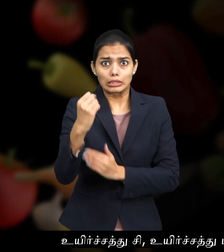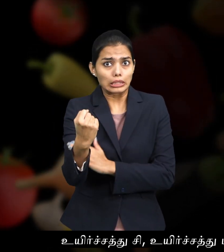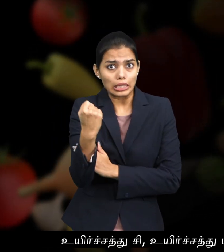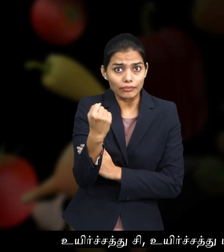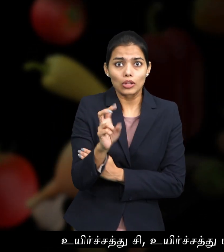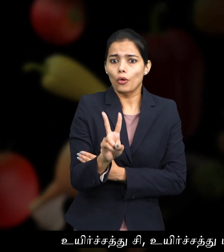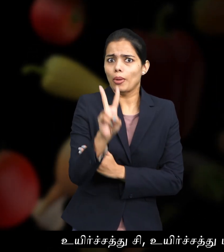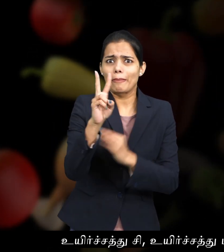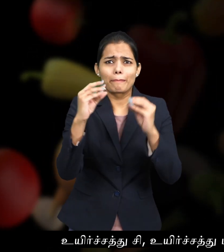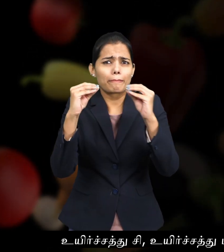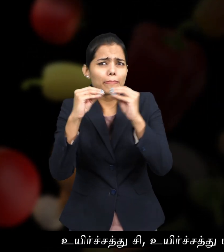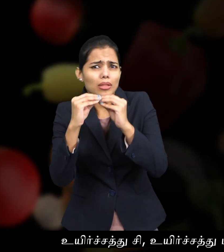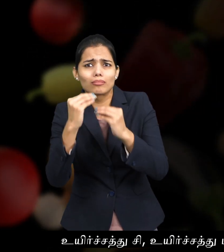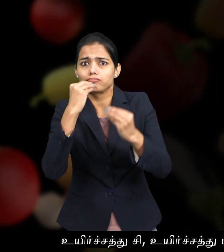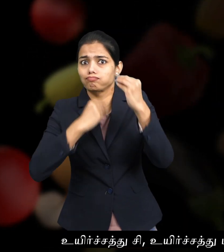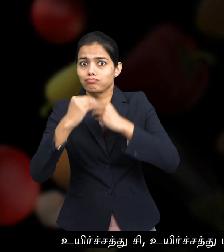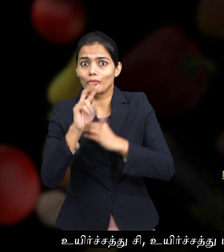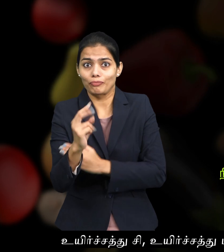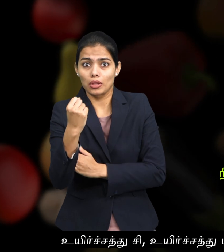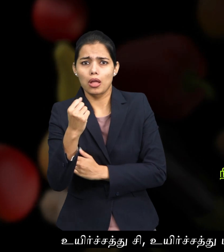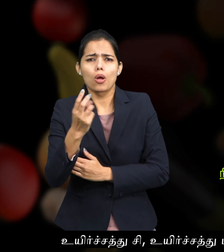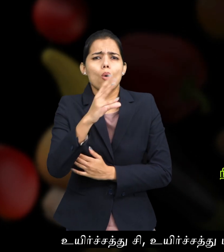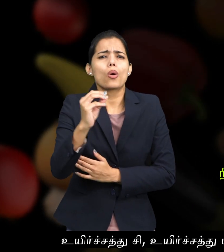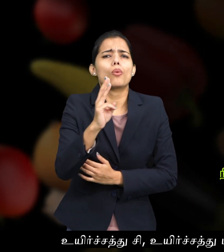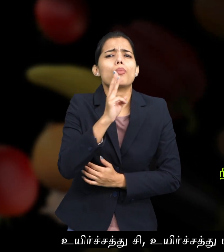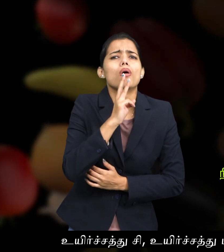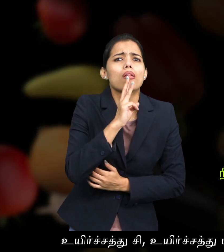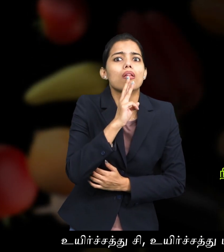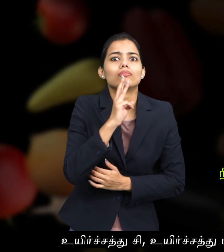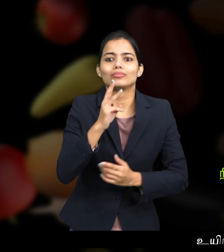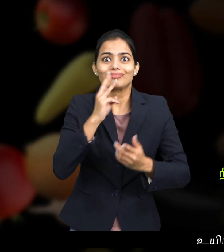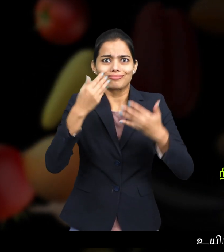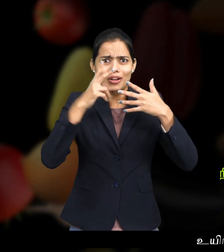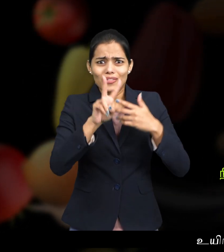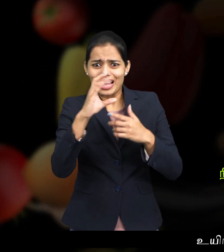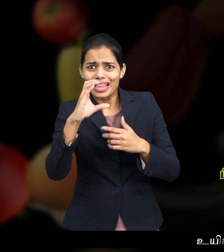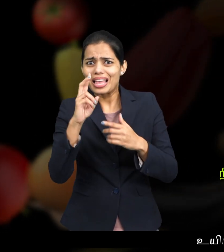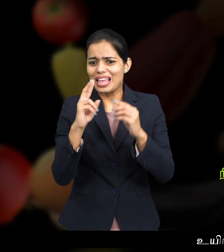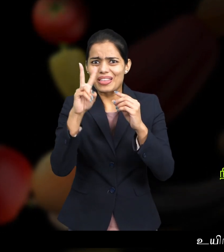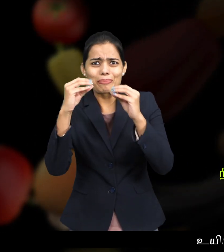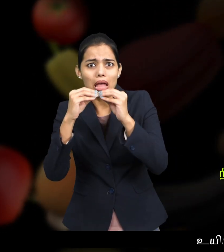உயிர்ச்சத்து சி, உயிர்ச்சத்து பி காம்ப்ளெக்ஸ் நீரில் கரையக்கூடிய உயிர்ச்சத்துக்கள்.